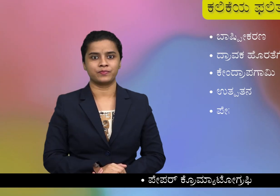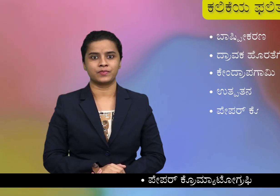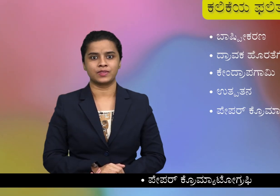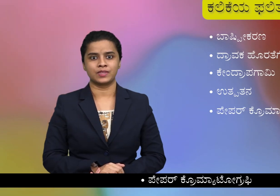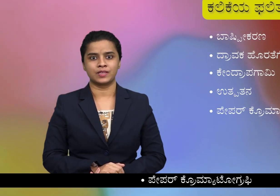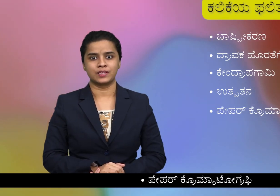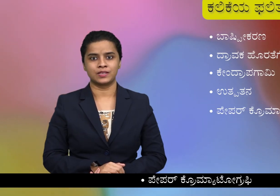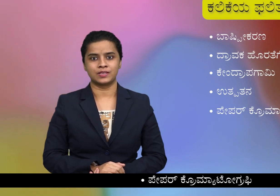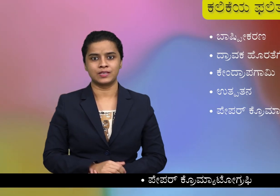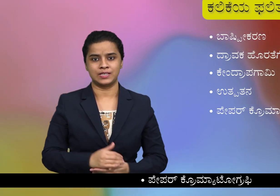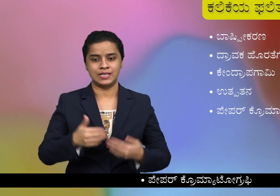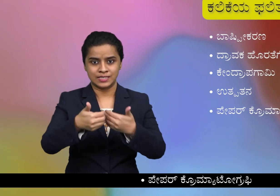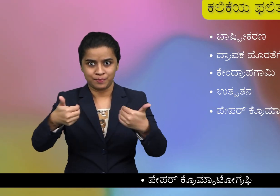ಪೇಪರ್ ಕ್ರೋಮ್ಯಾಟೋಗ್ರಫಿ,